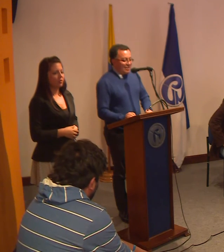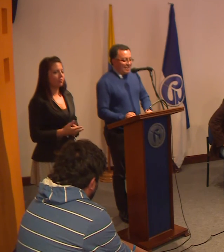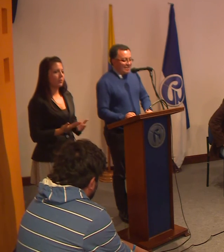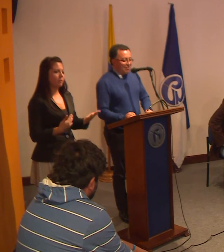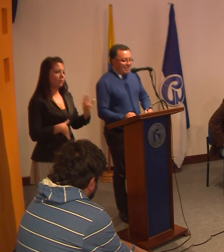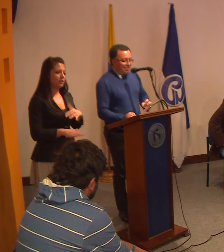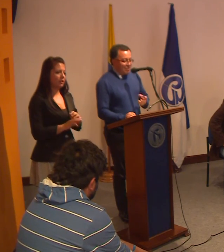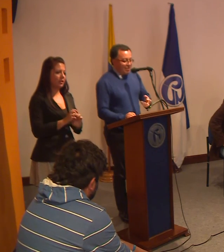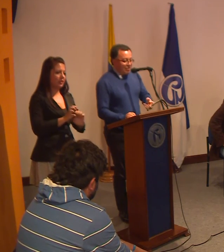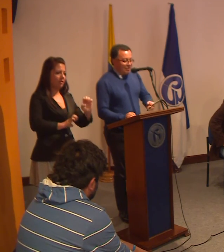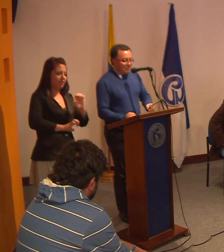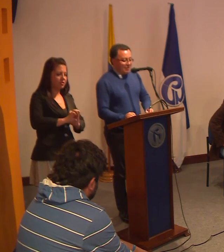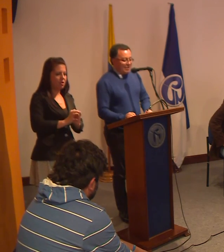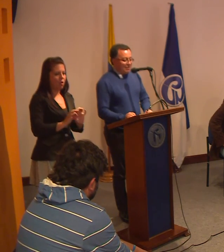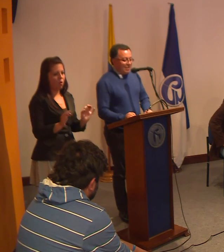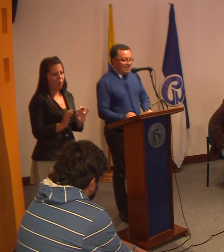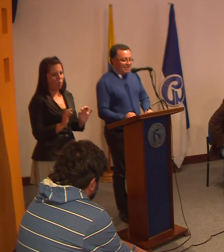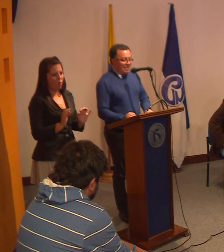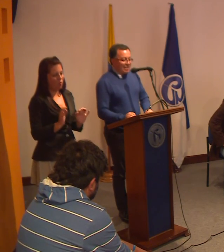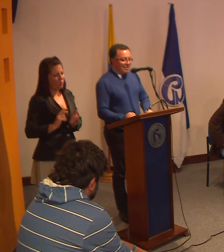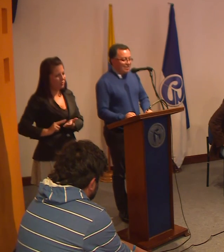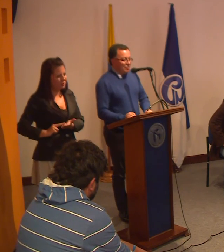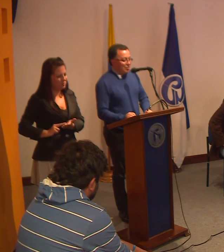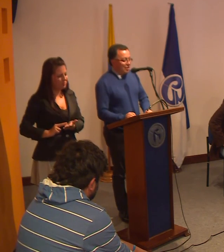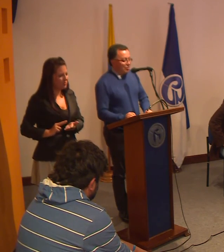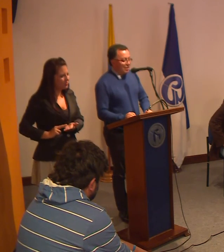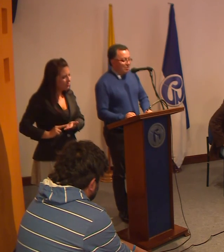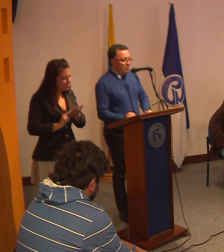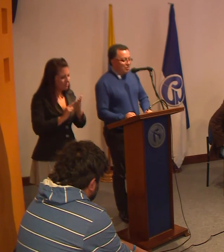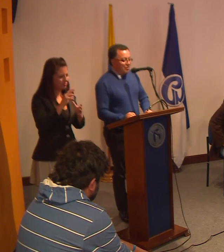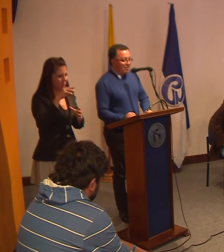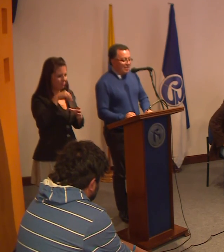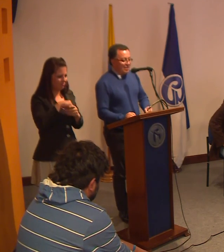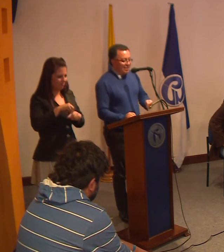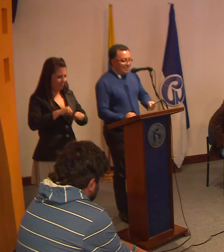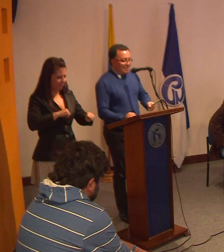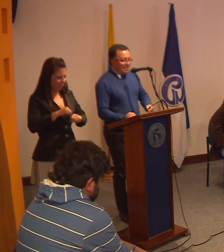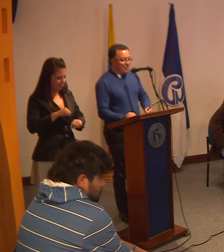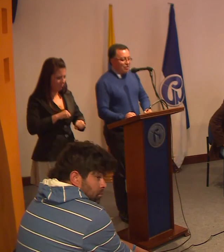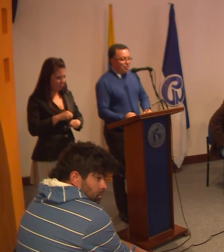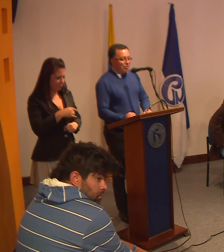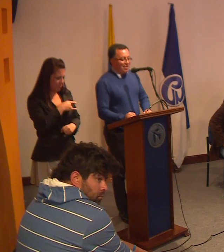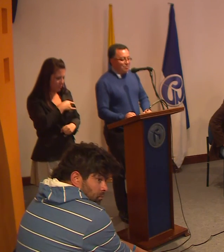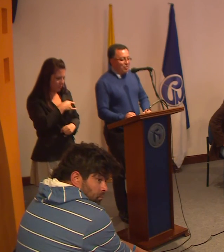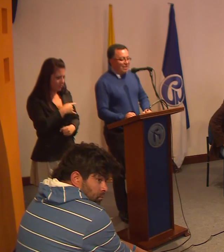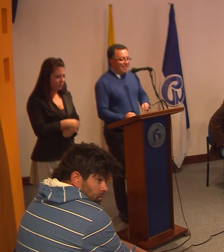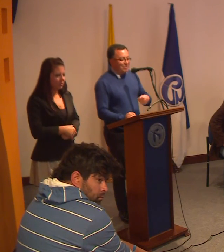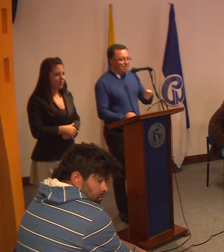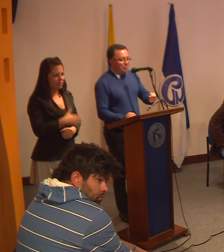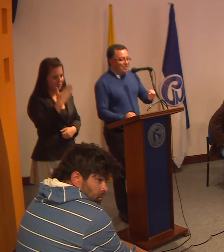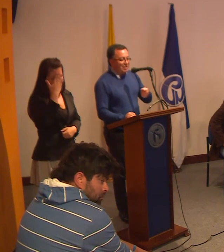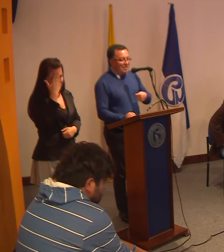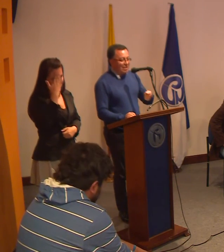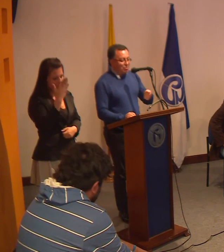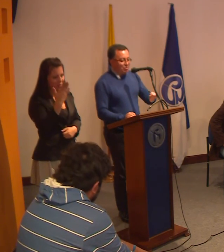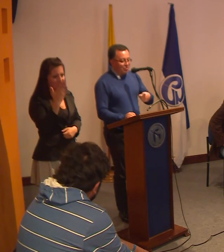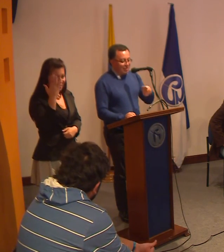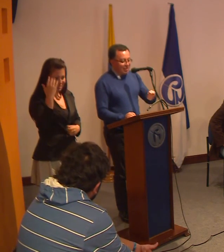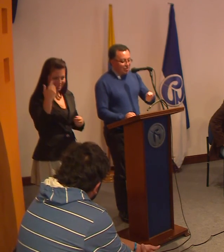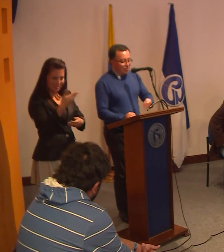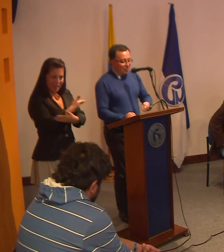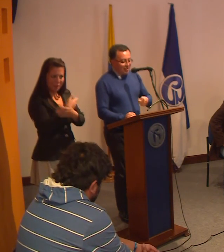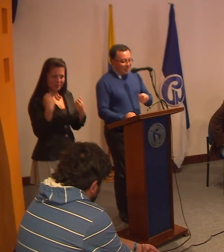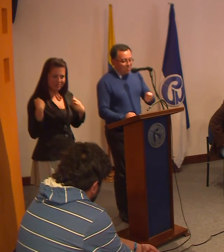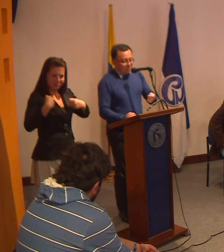en restablecimiento de las mismas dinámicas internas. Todos recordaremos todo lo que significó el Ponte de la 10 por la universidad como